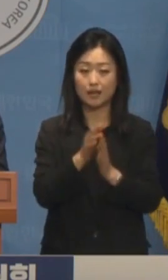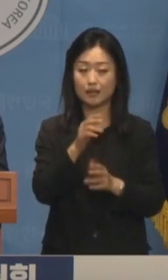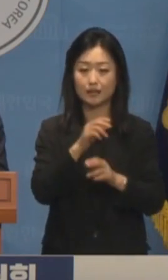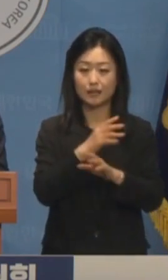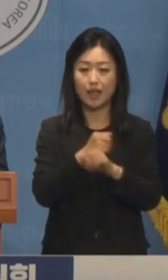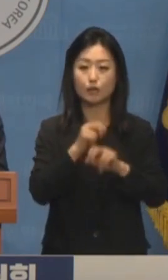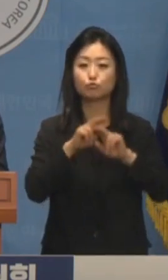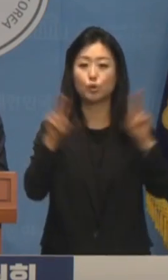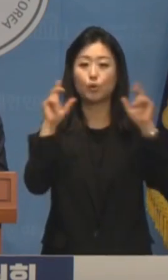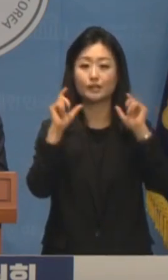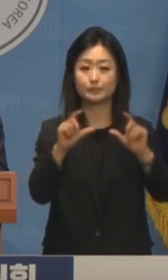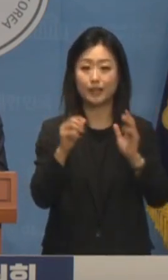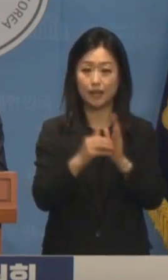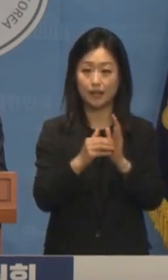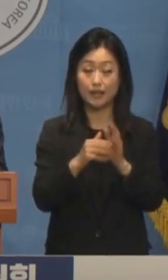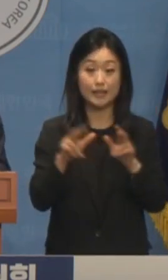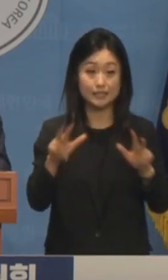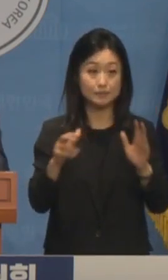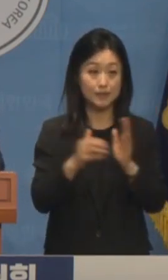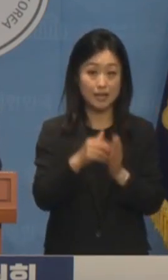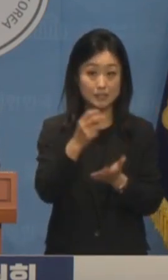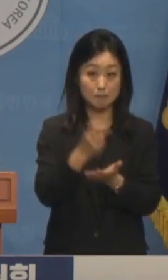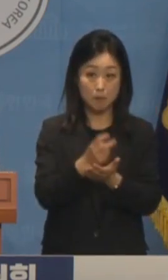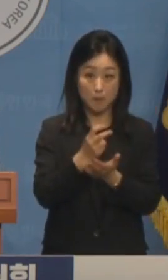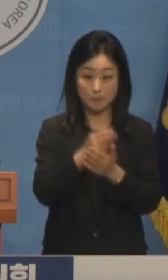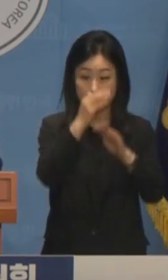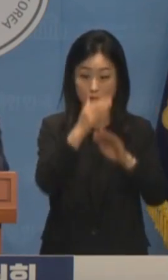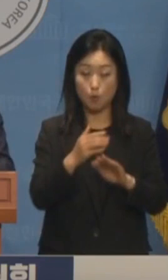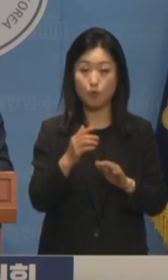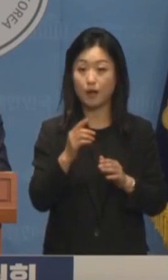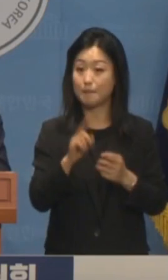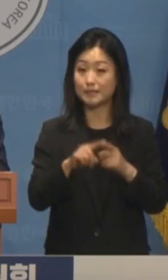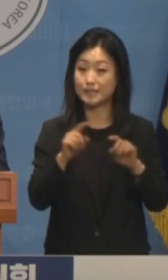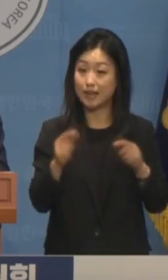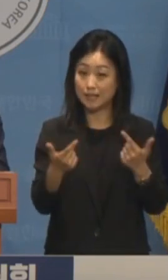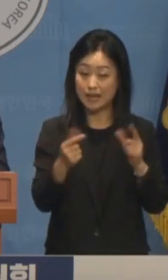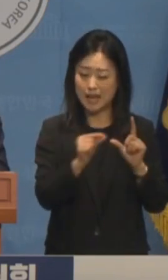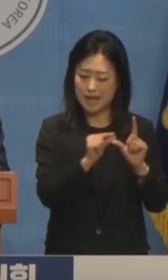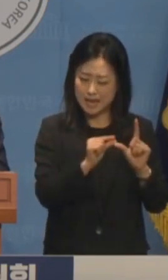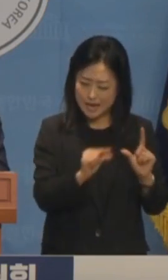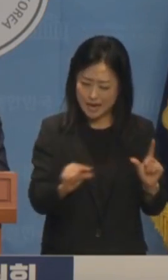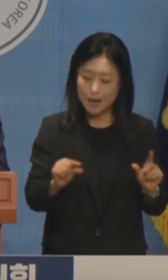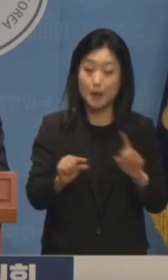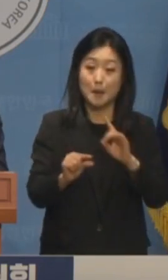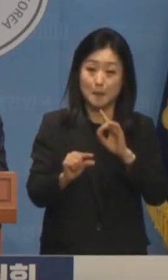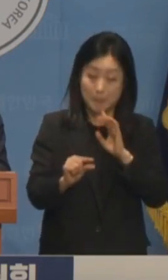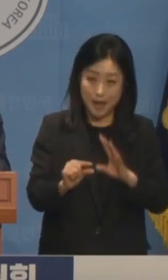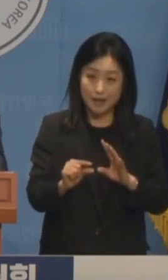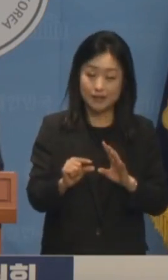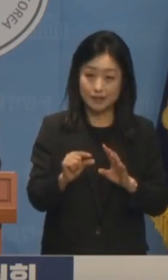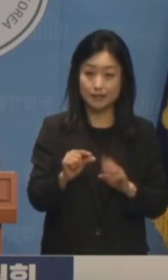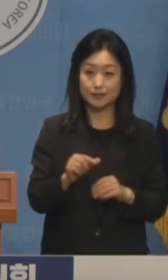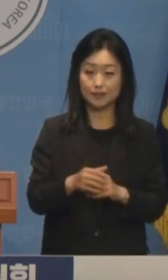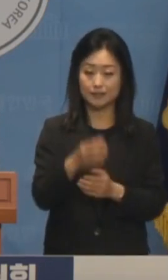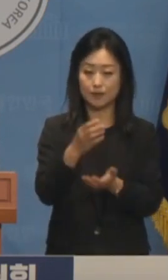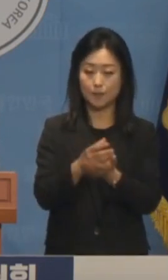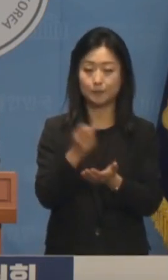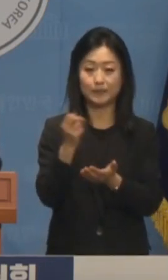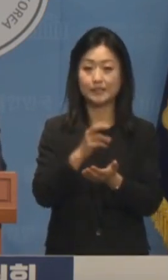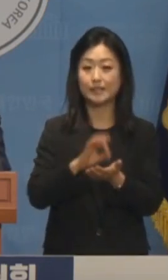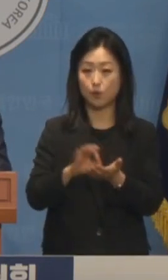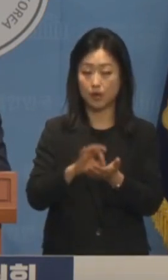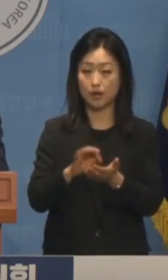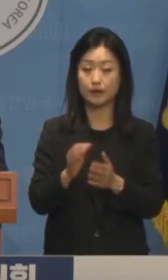이르렀습니다. 현재는 여전히 법률과 달리 부분적 아주 극히 일부 지역에서만 시행하고 있습니다. 문제는